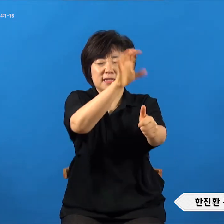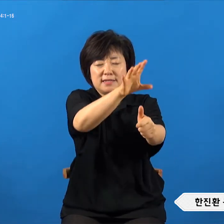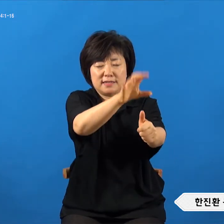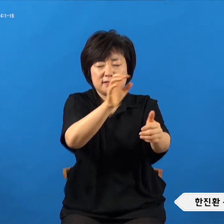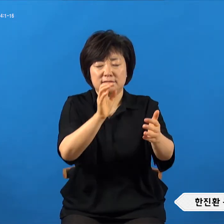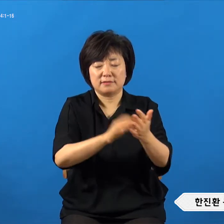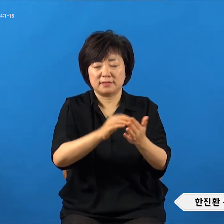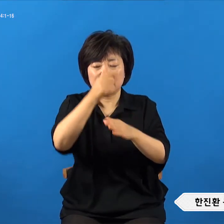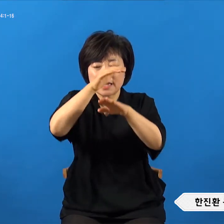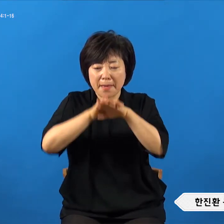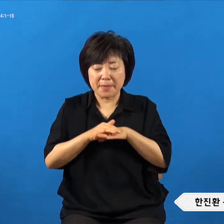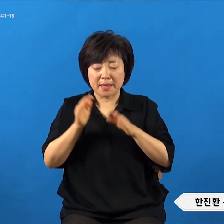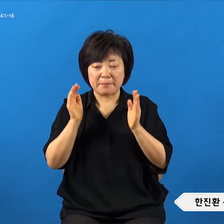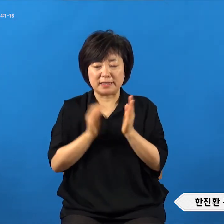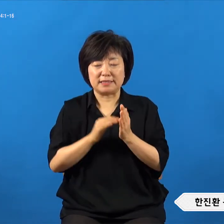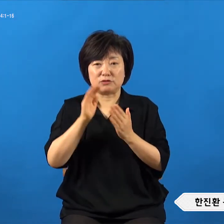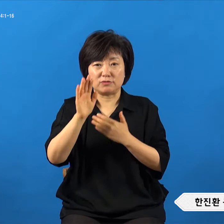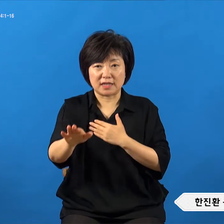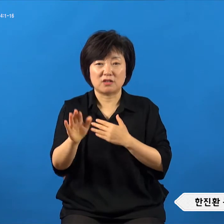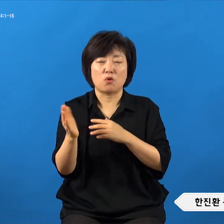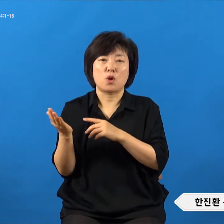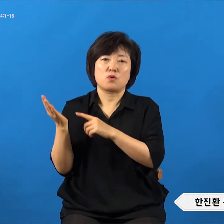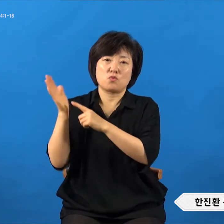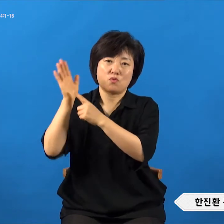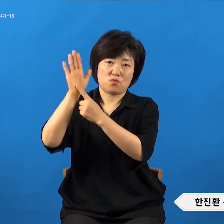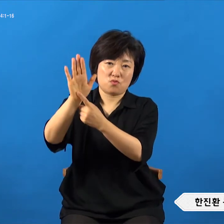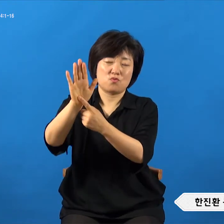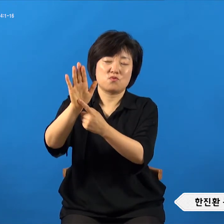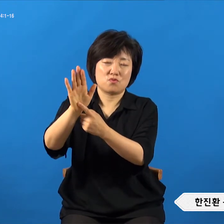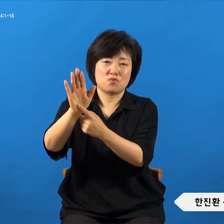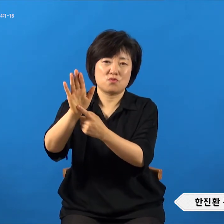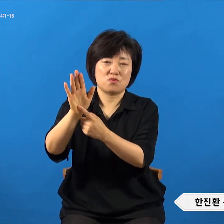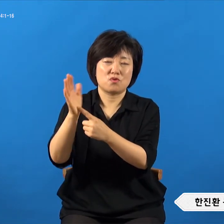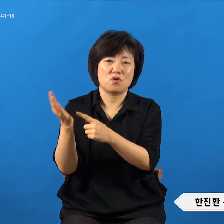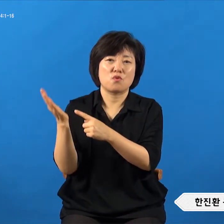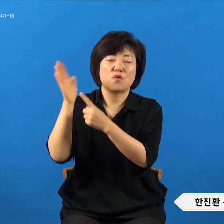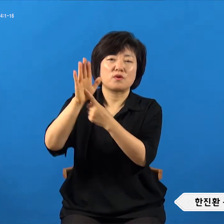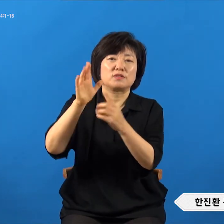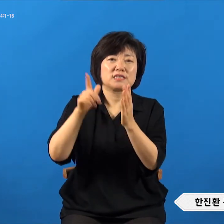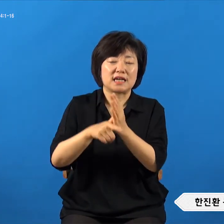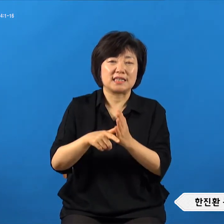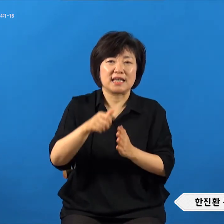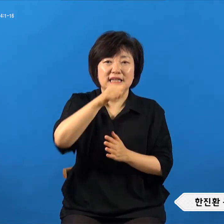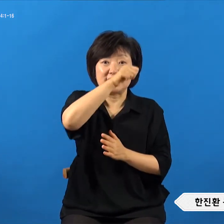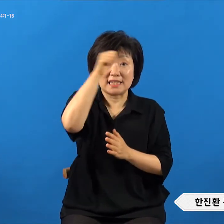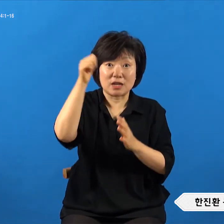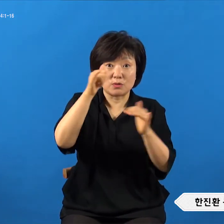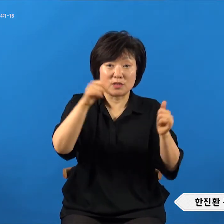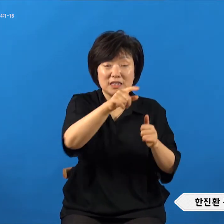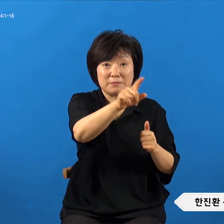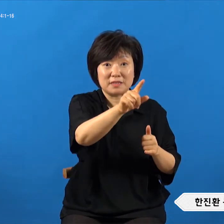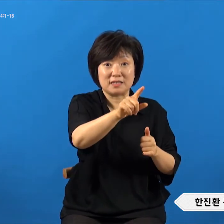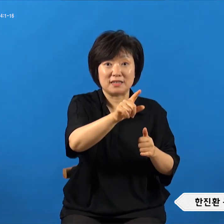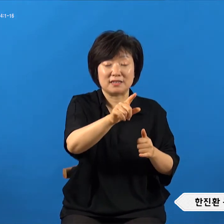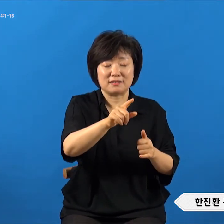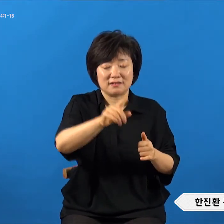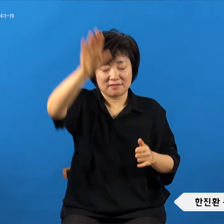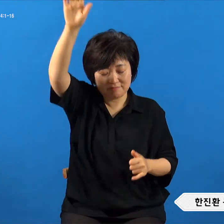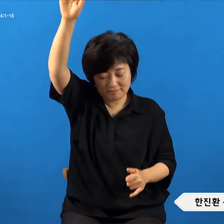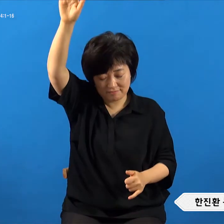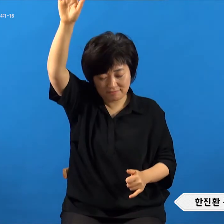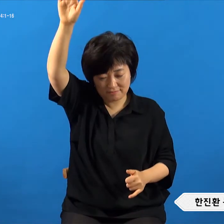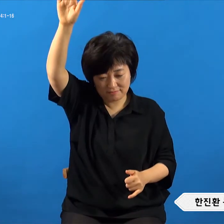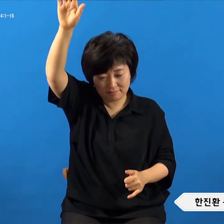예배 다 마치고, 그 교회는 예배 마치고 광고를 하는데 이제 광고 시간에 장로님이 목사님 한 말씀 할